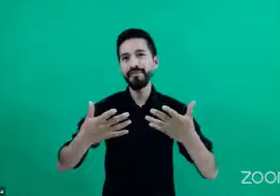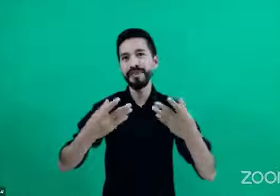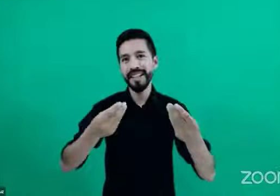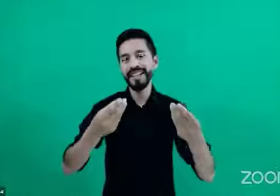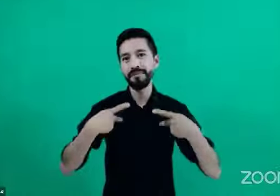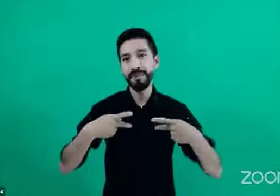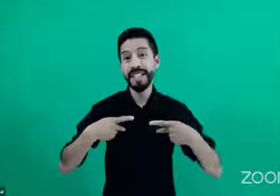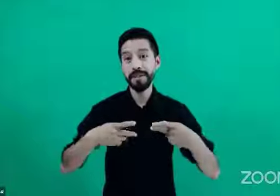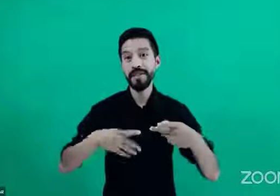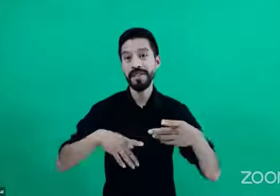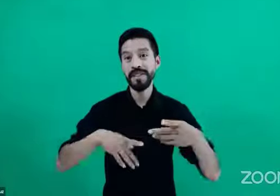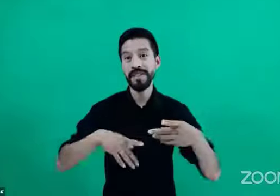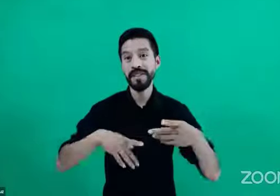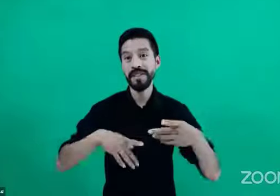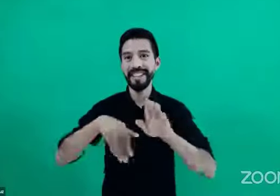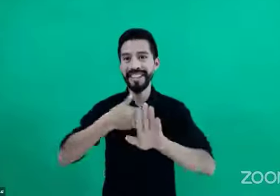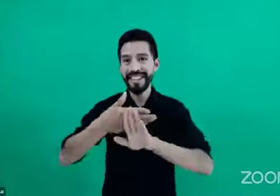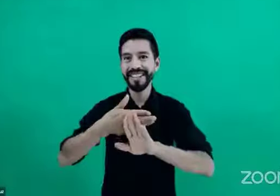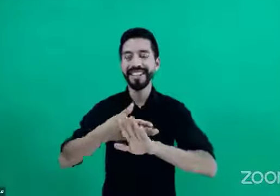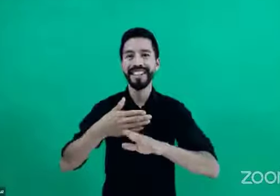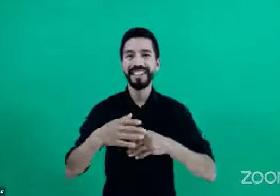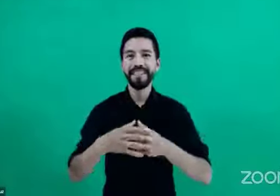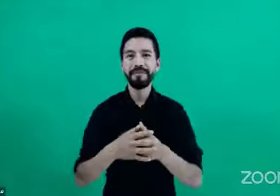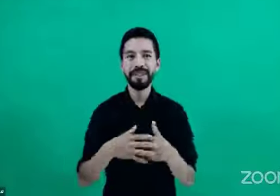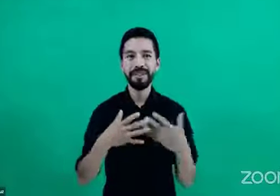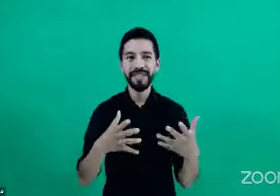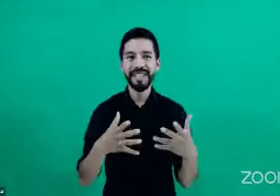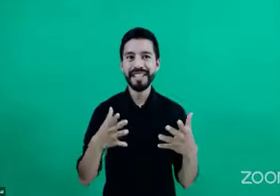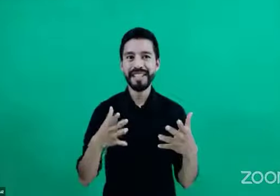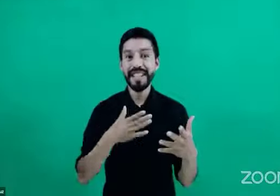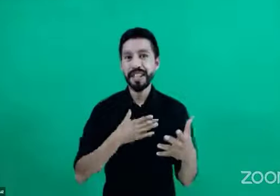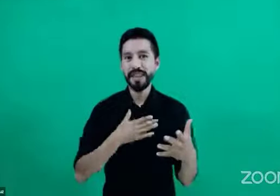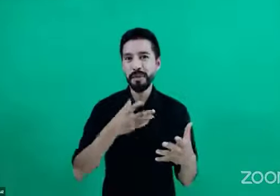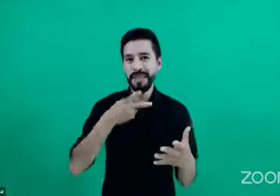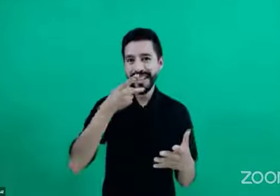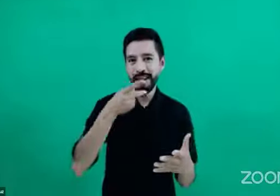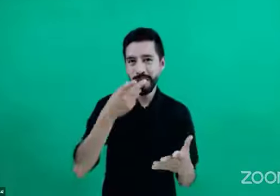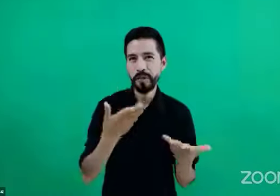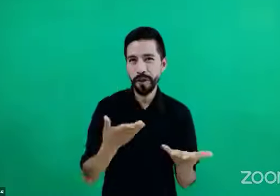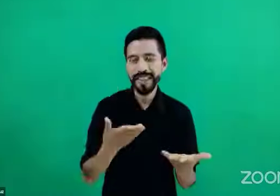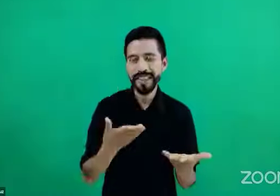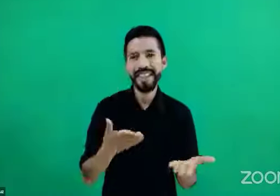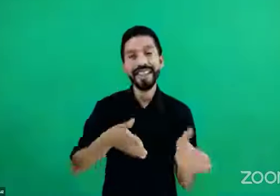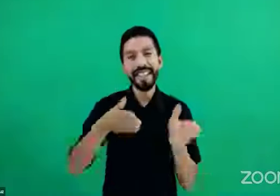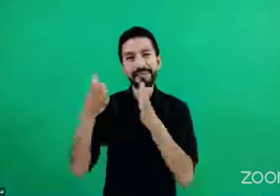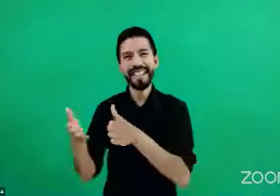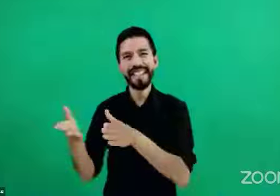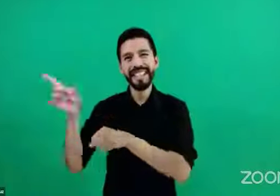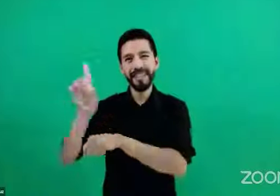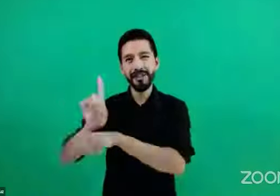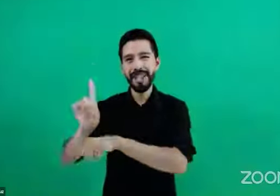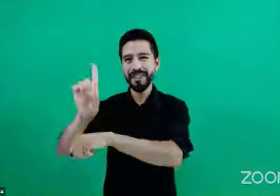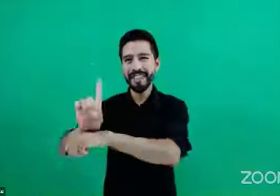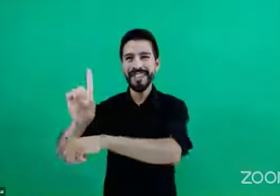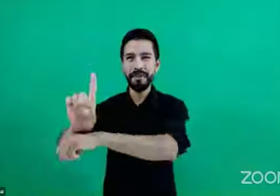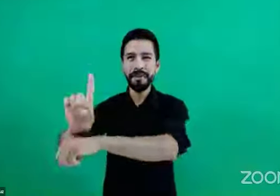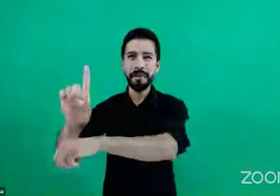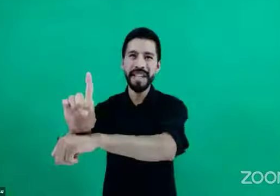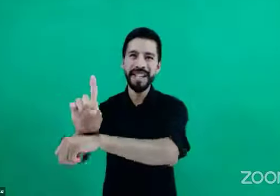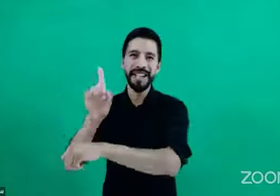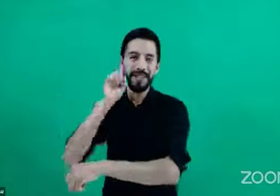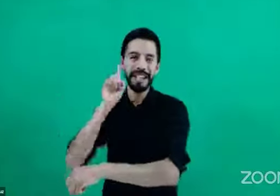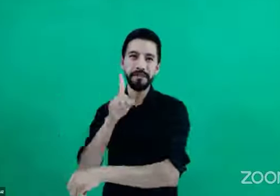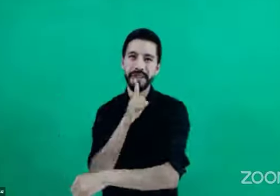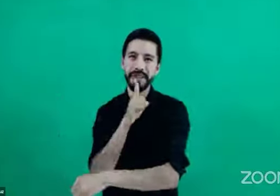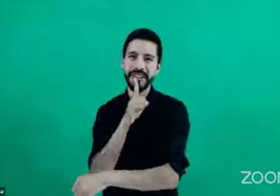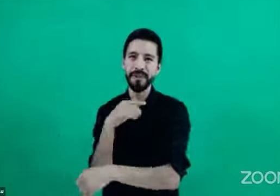llega muchas personas incluso a ofenderte. Entonces, si eso me hacen a mí como oyente, imagínate lo que tienen que vivir